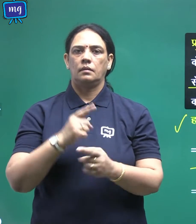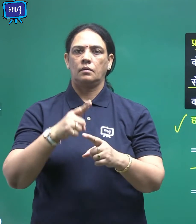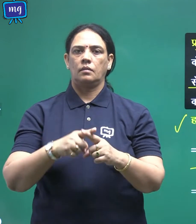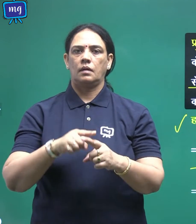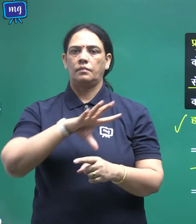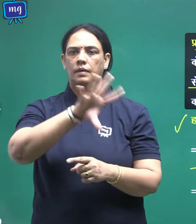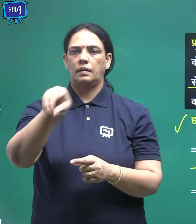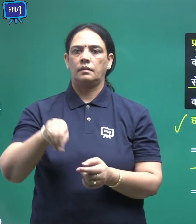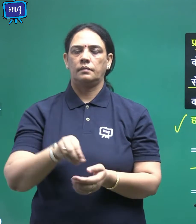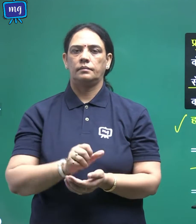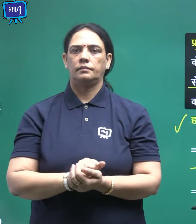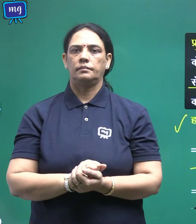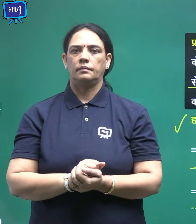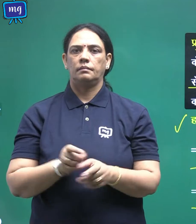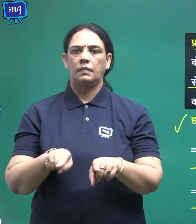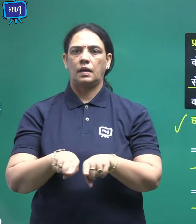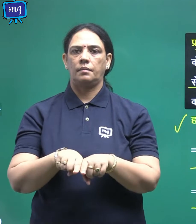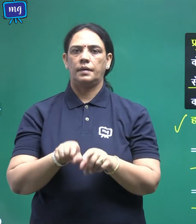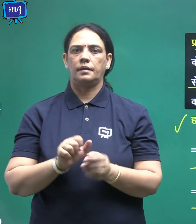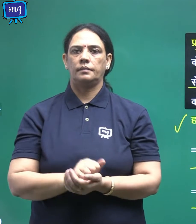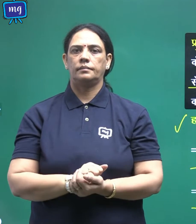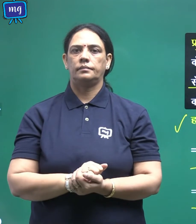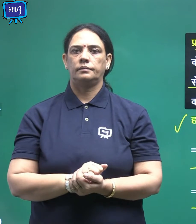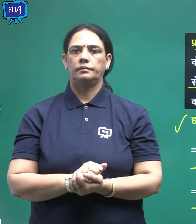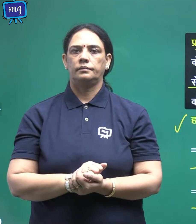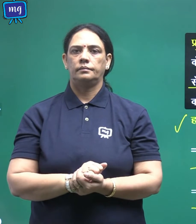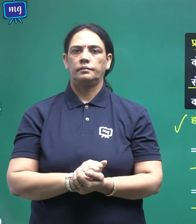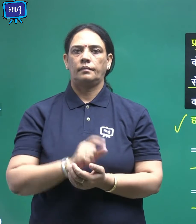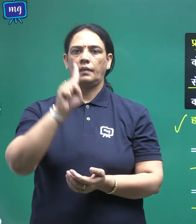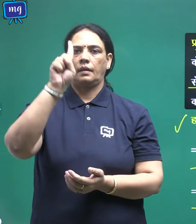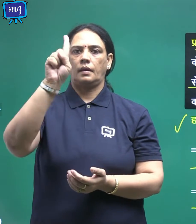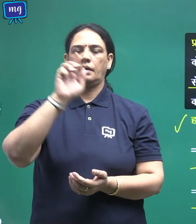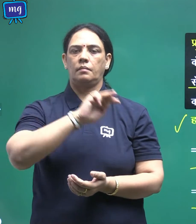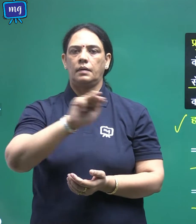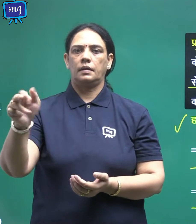गुणनफल बराबर 1/2